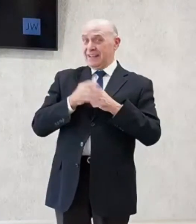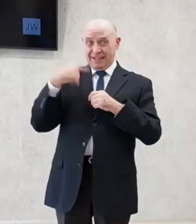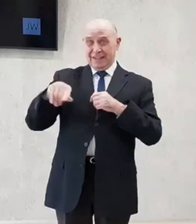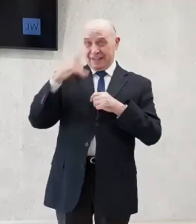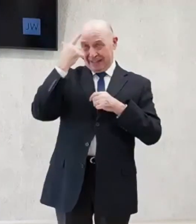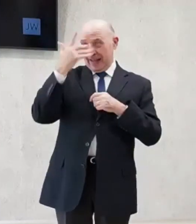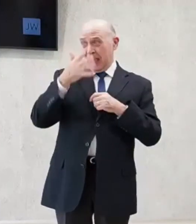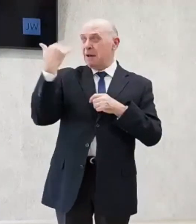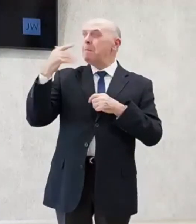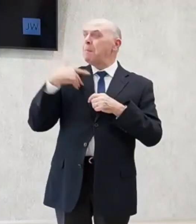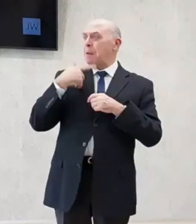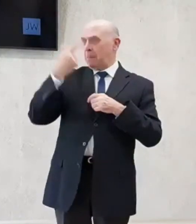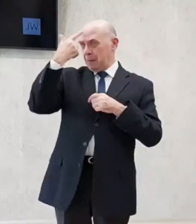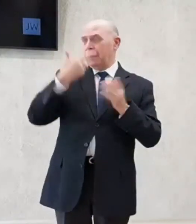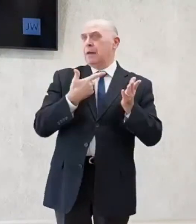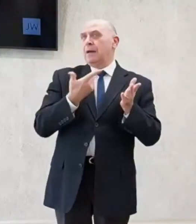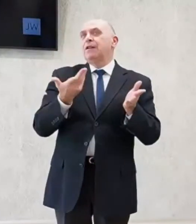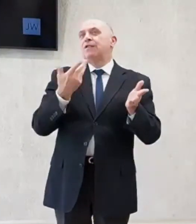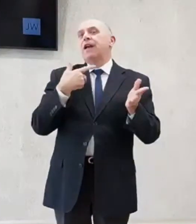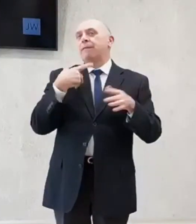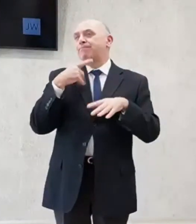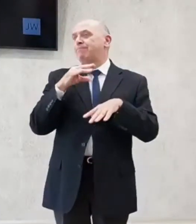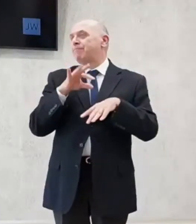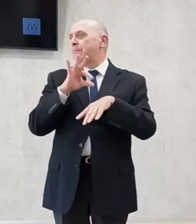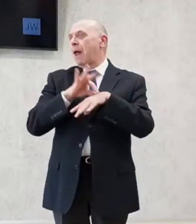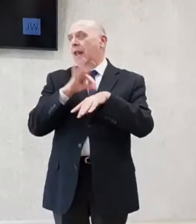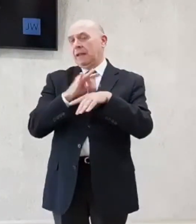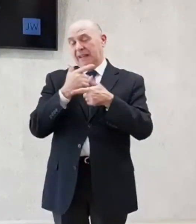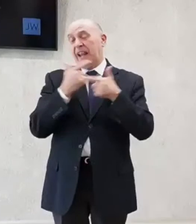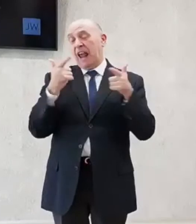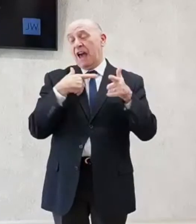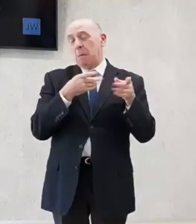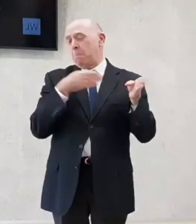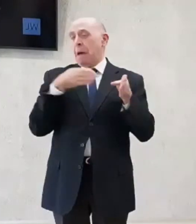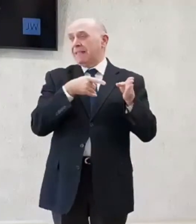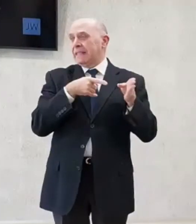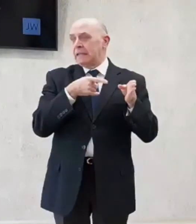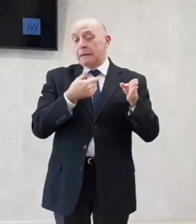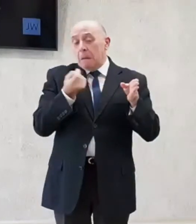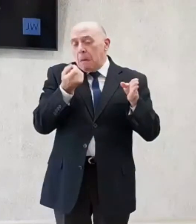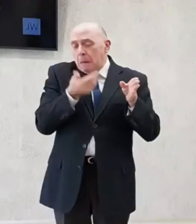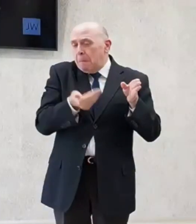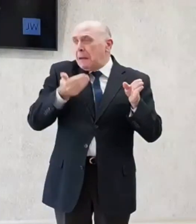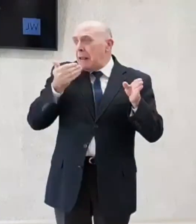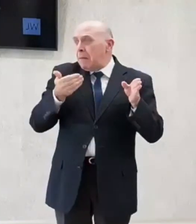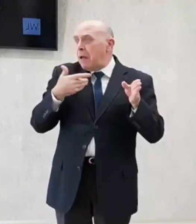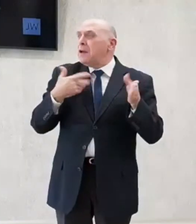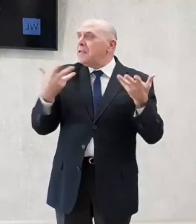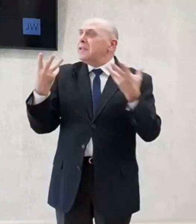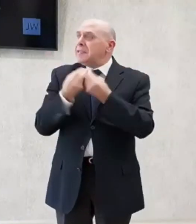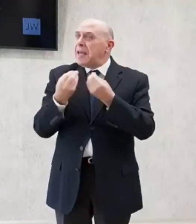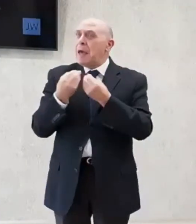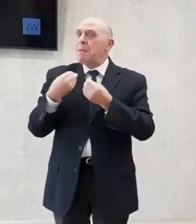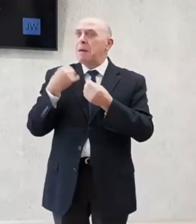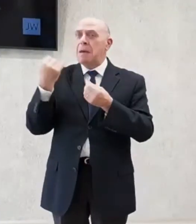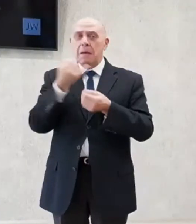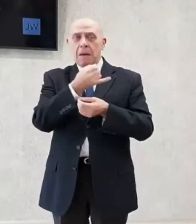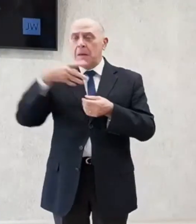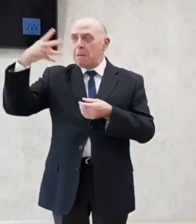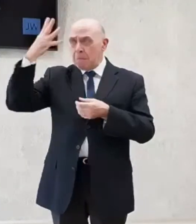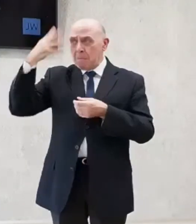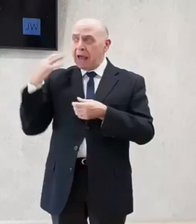che fu Colpita da questa tragedia da questa grave malattia lei era impegnata ad insegnare ad altri Insieme a Maria attraverso uno studio